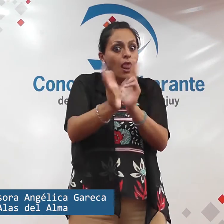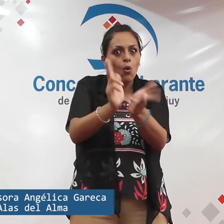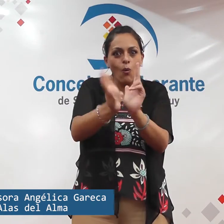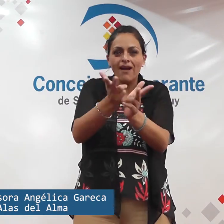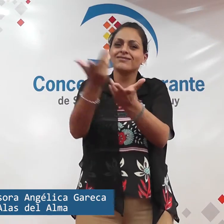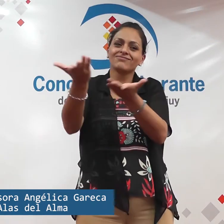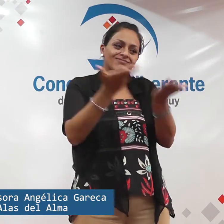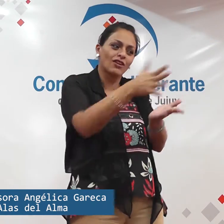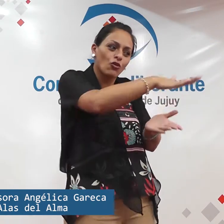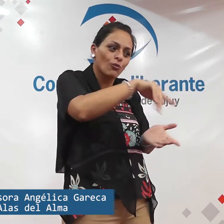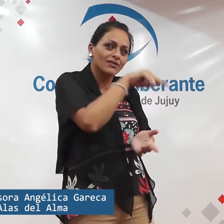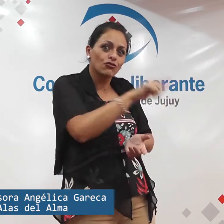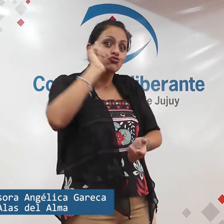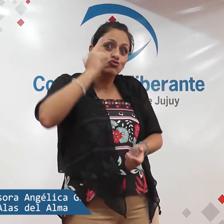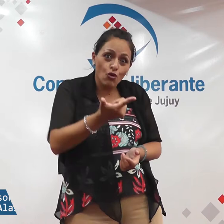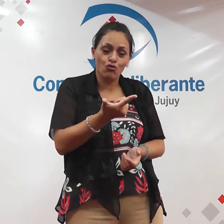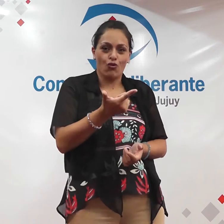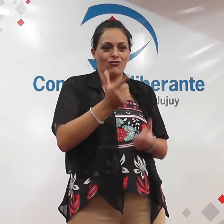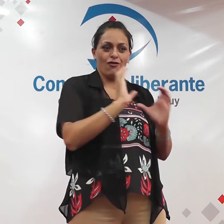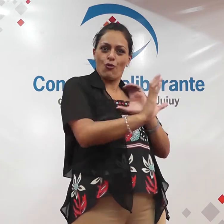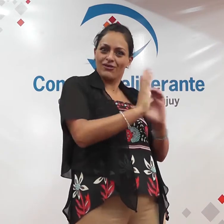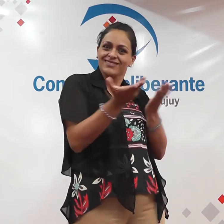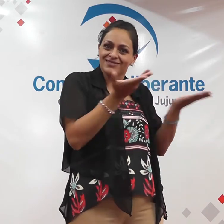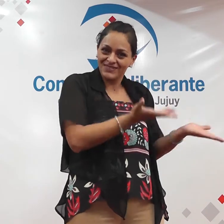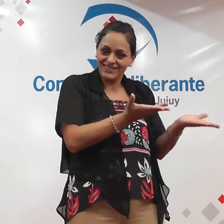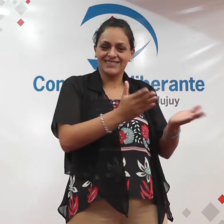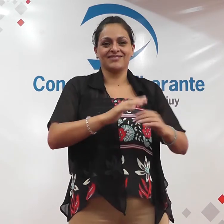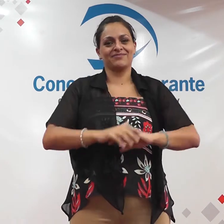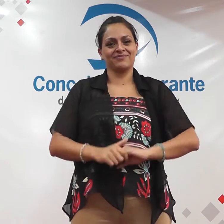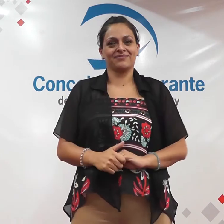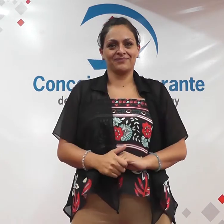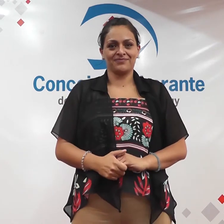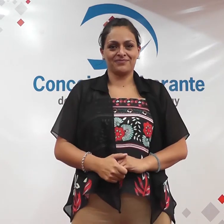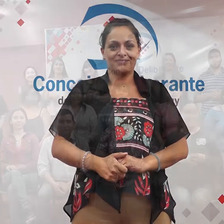mejorar la comunicación con la comunidad sorda y que sea más accesible.